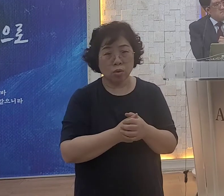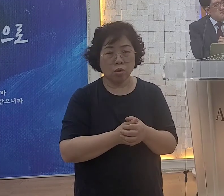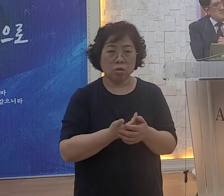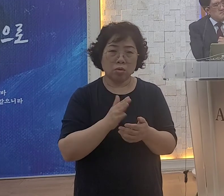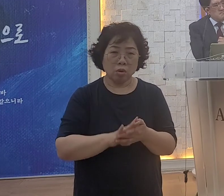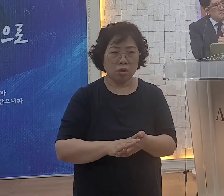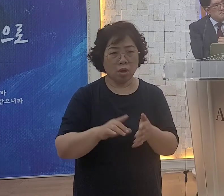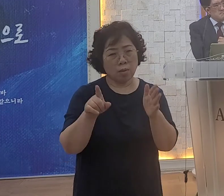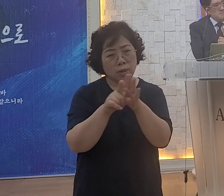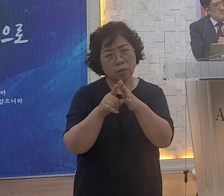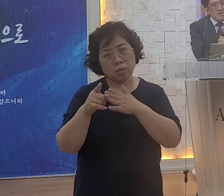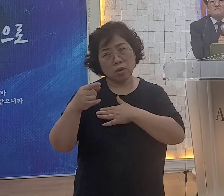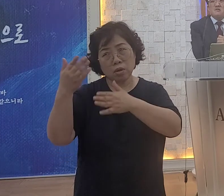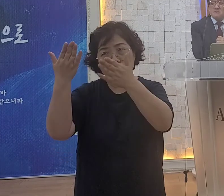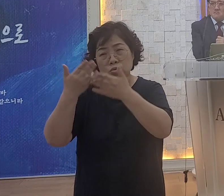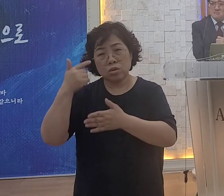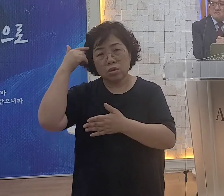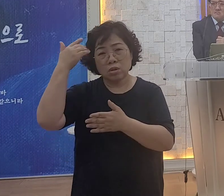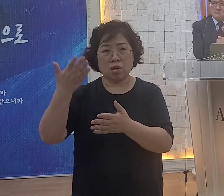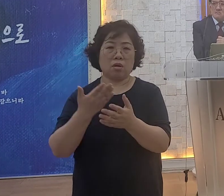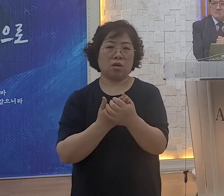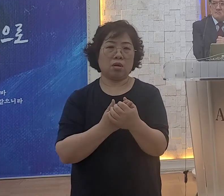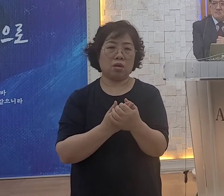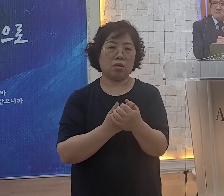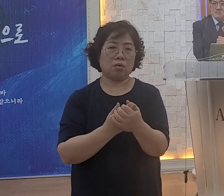믿음을 나에게 주셨는가? 어쩌란 말이에요.